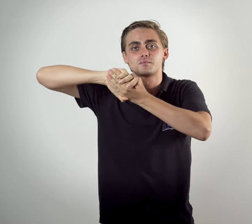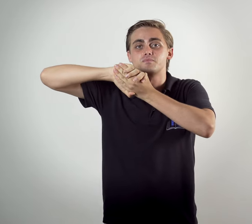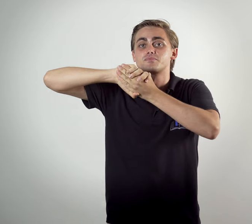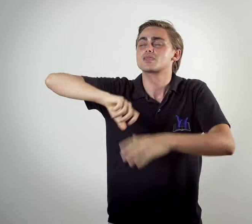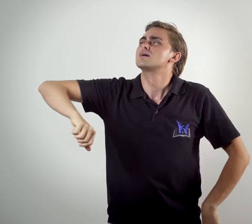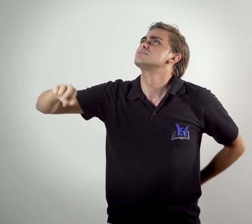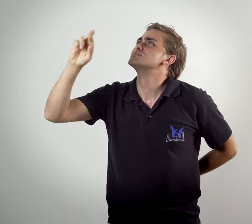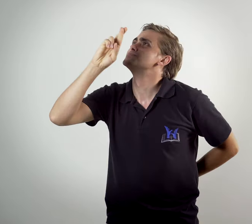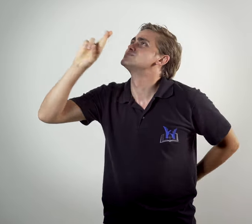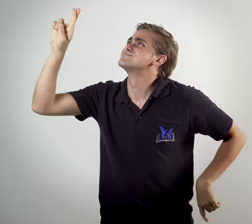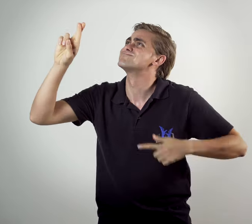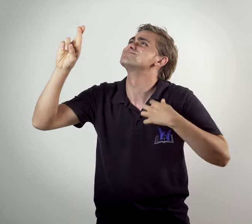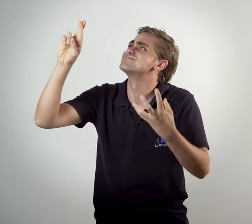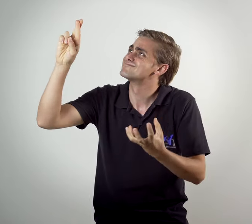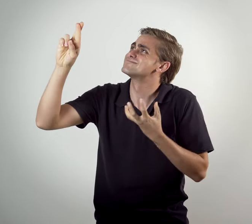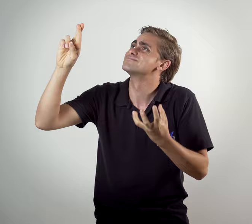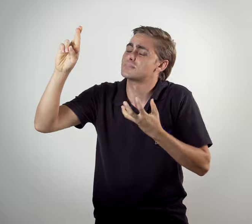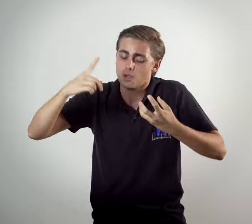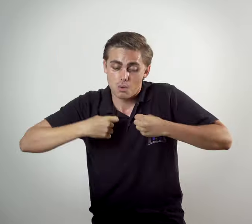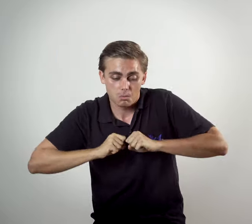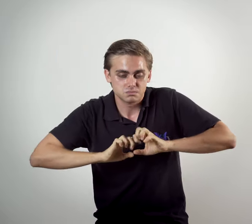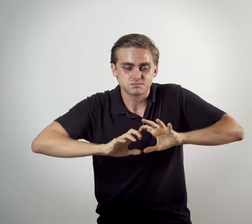mão. Senhor, eu quero brilhar por ti